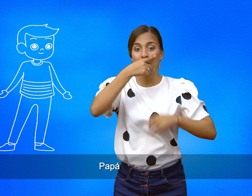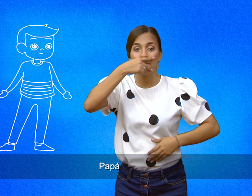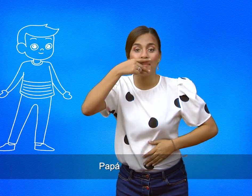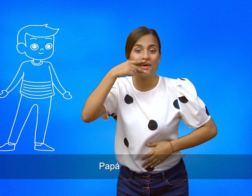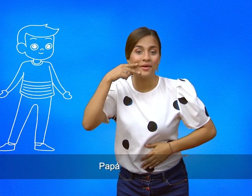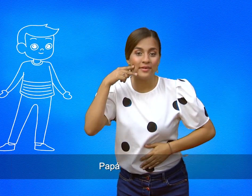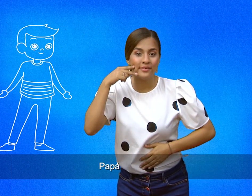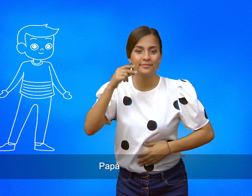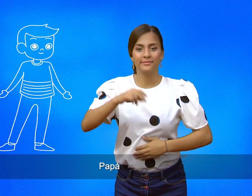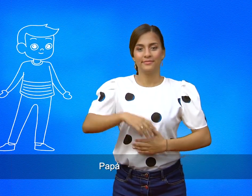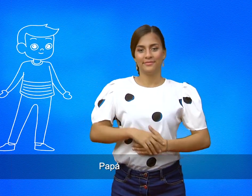Papá.